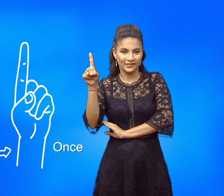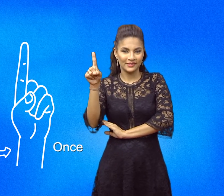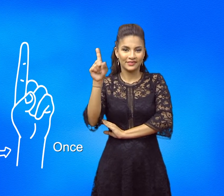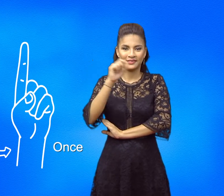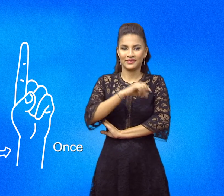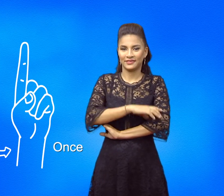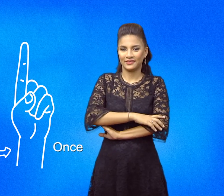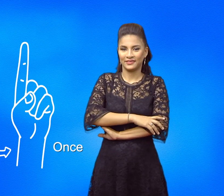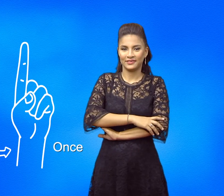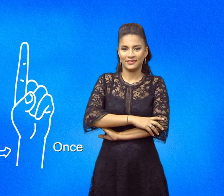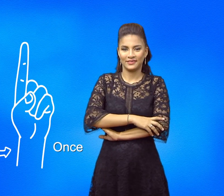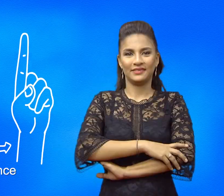11